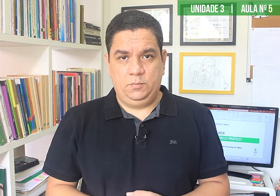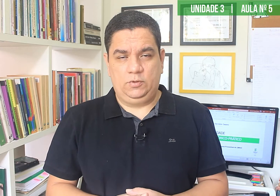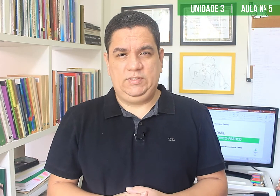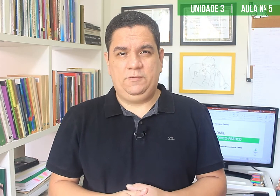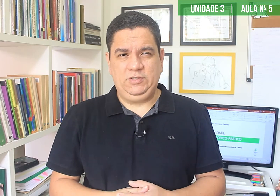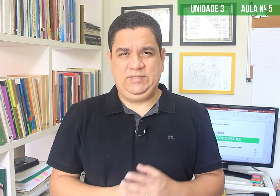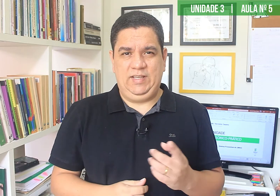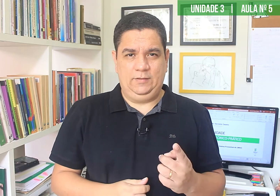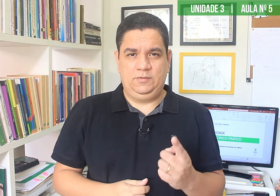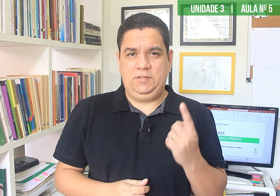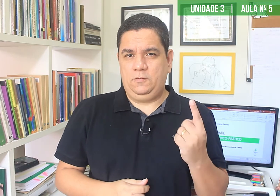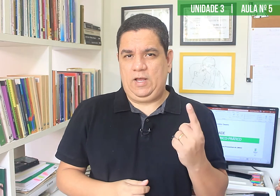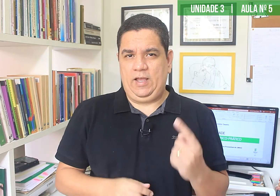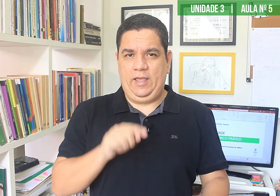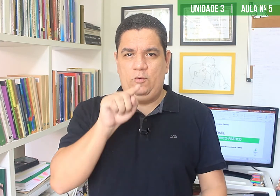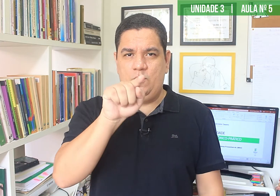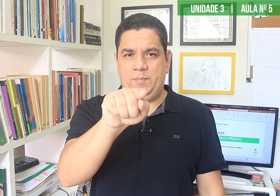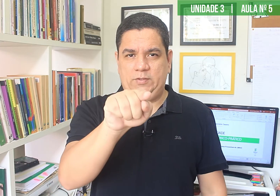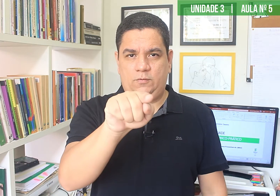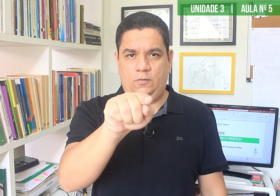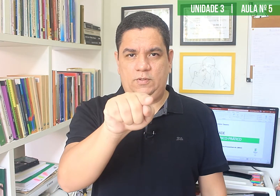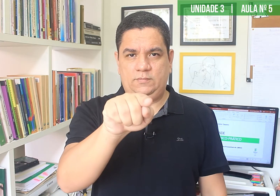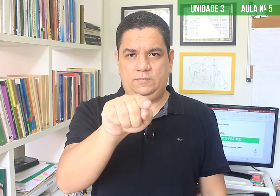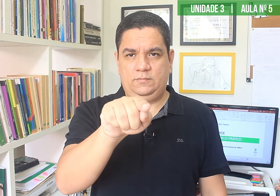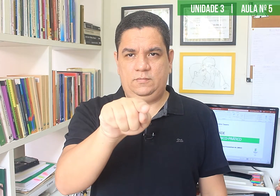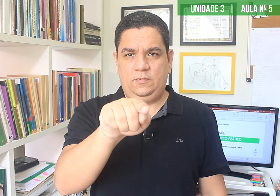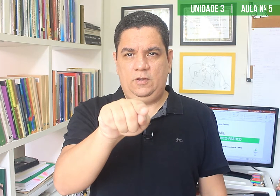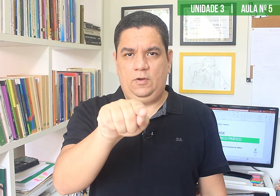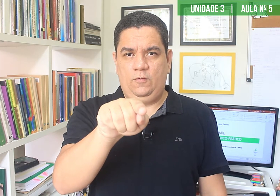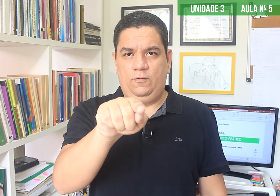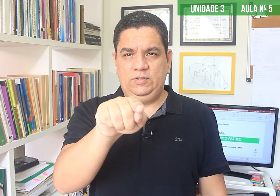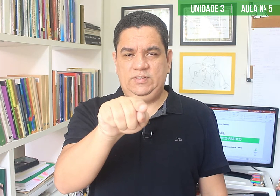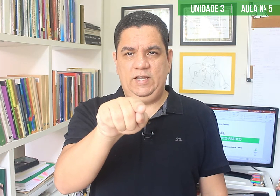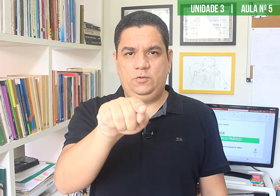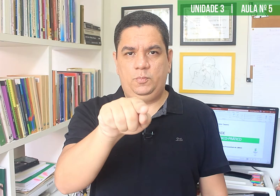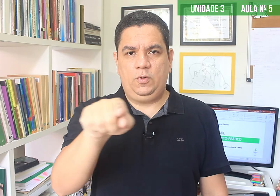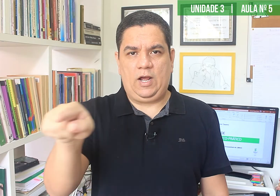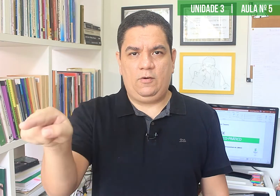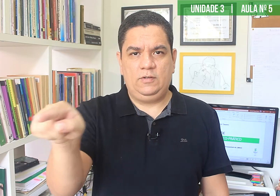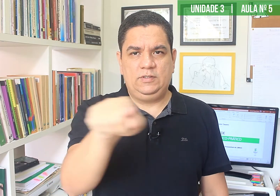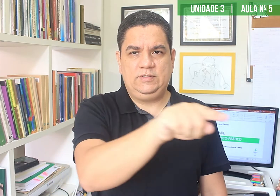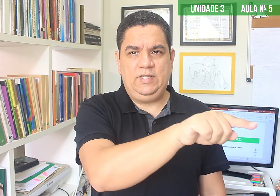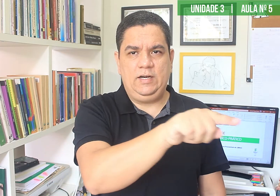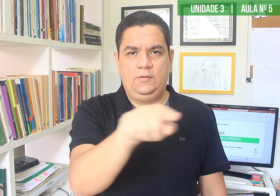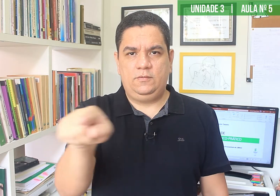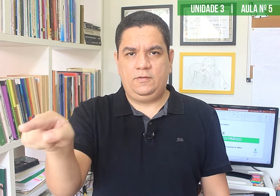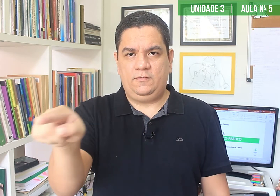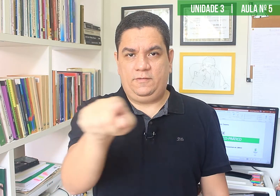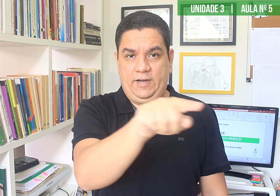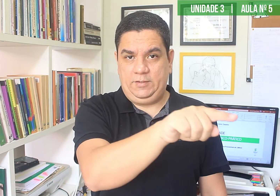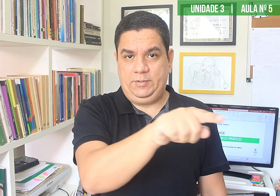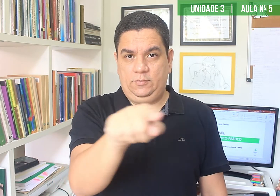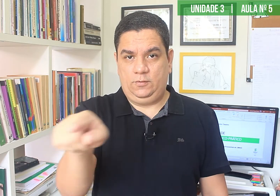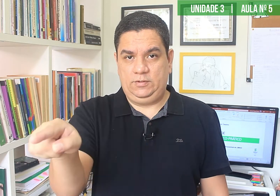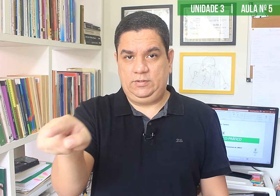se você no singular é uma pessoa, vocês no plural serão várias pessoas, tá?